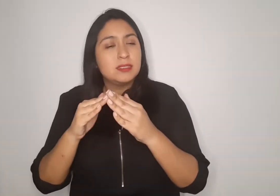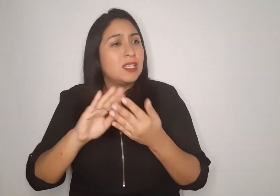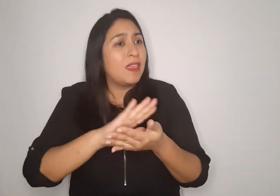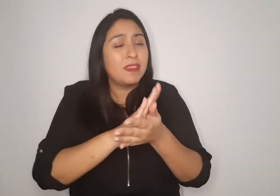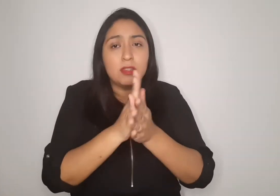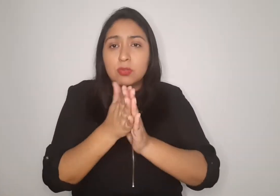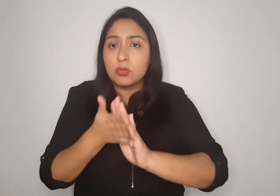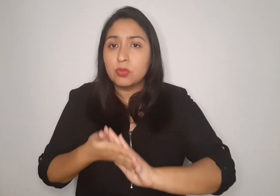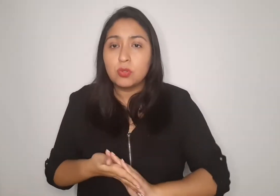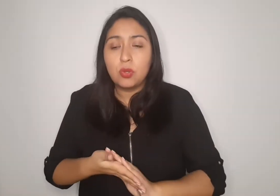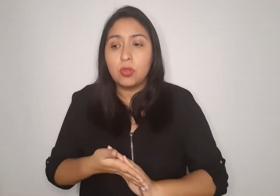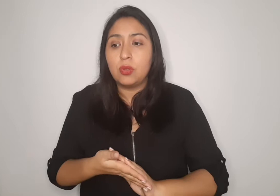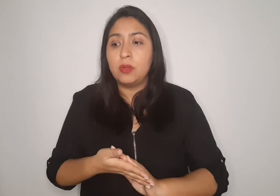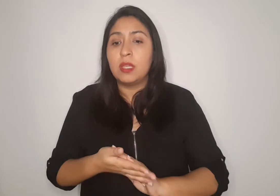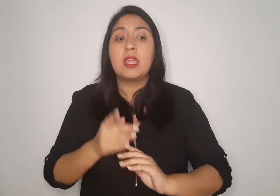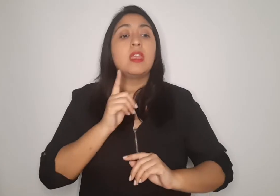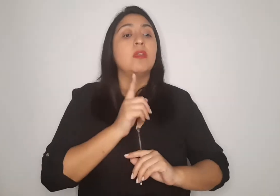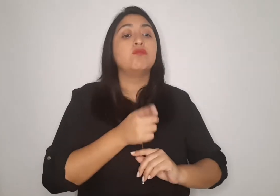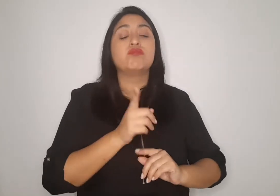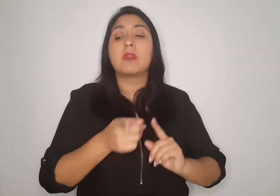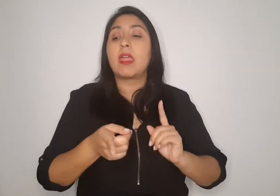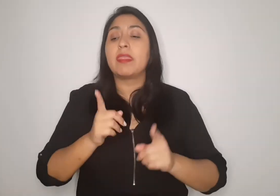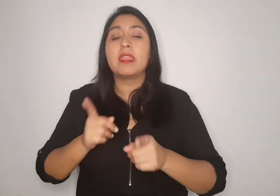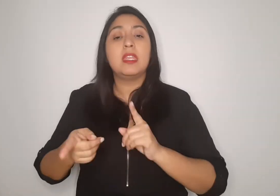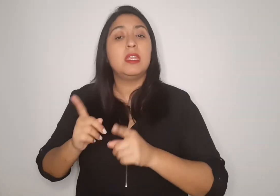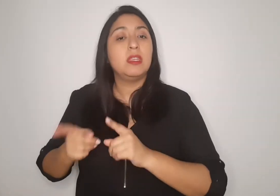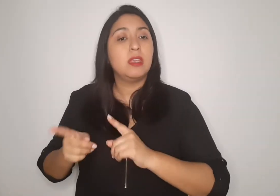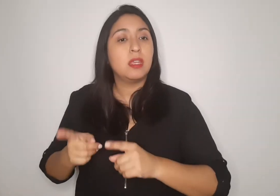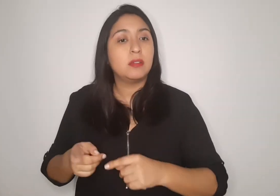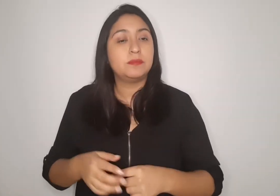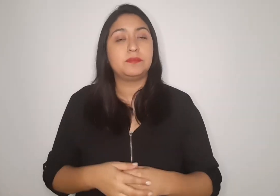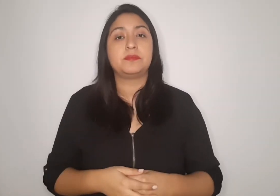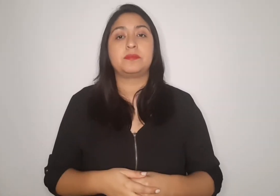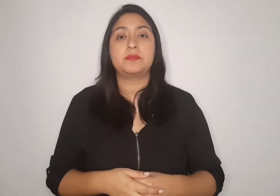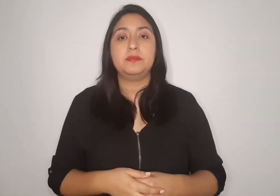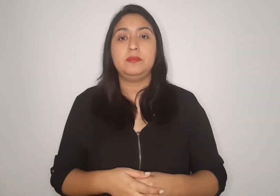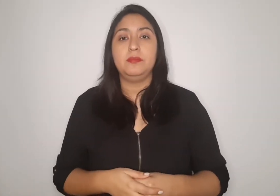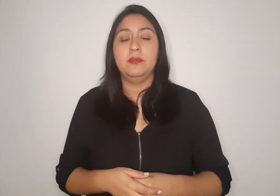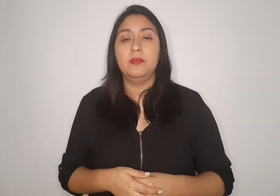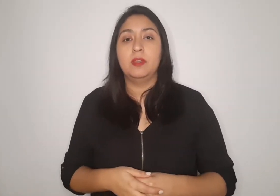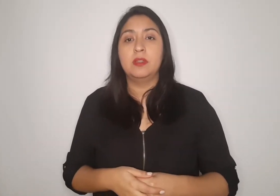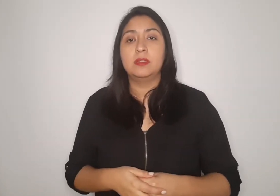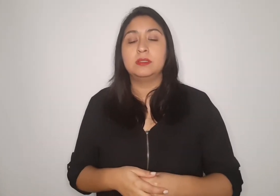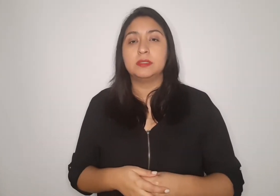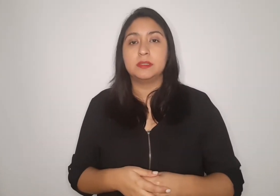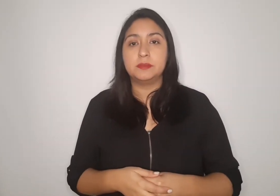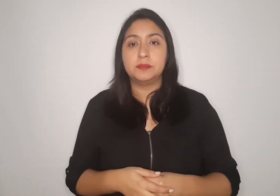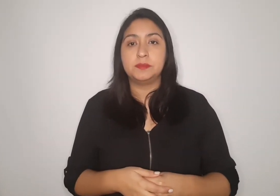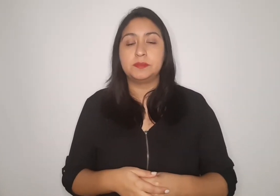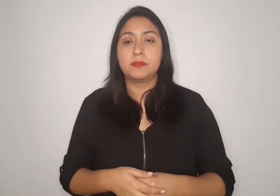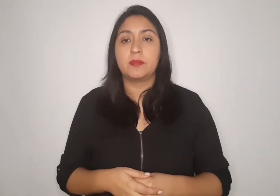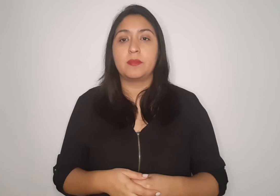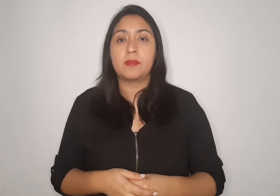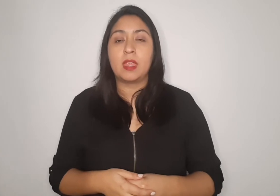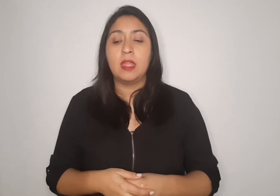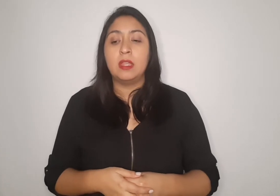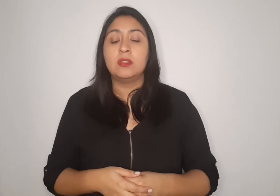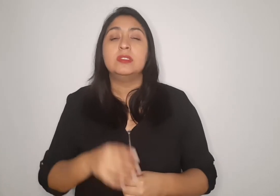todo, ¿ya? Y dirige. Qué linda esa palabra. De cuántos bailes, de cuántas veces en la noche. Entonces es como que él dirige, es como